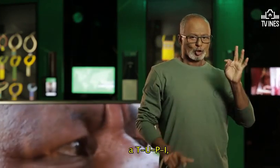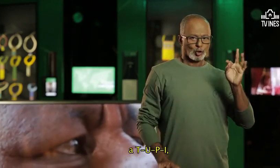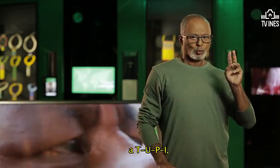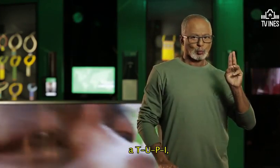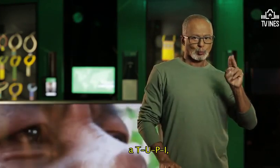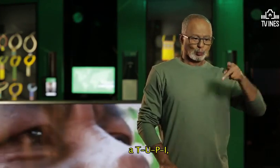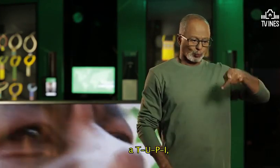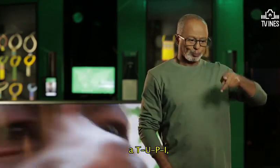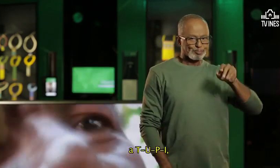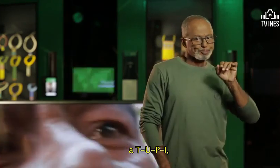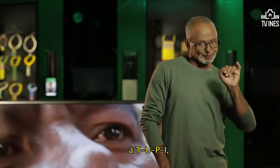a Tupi,